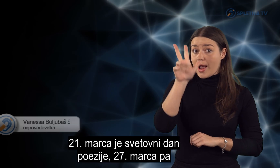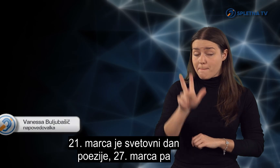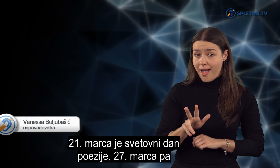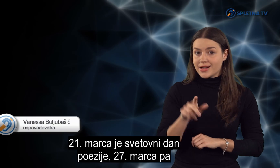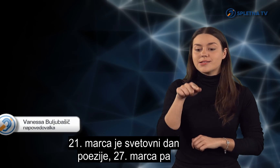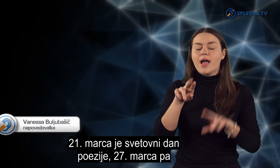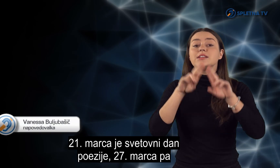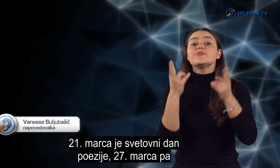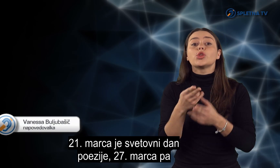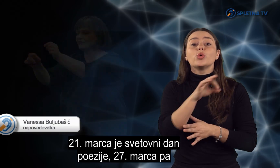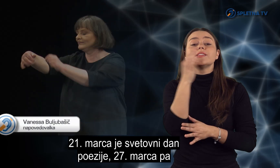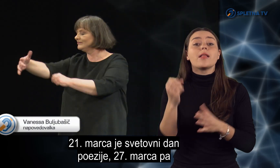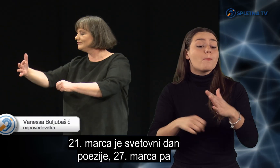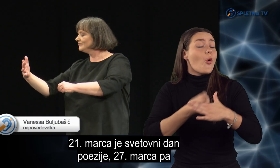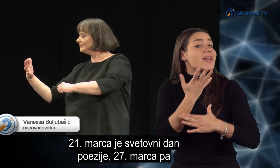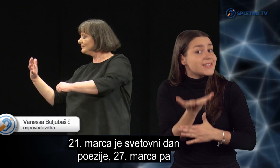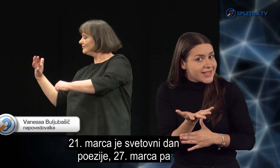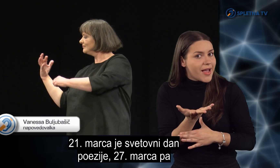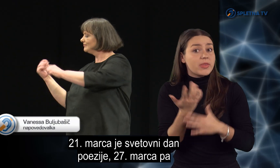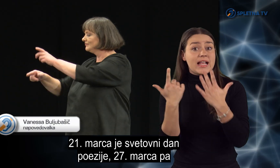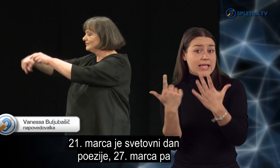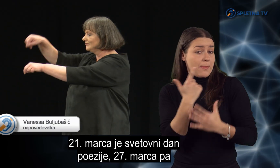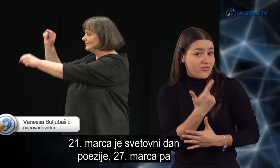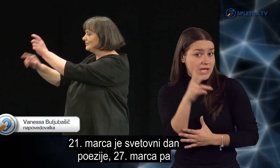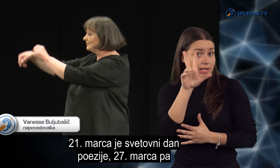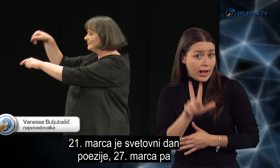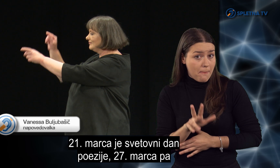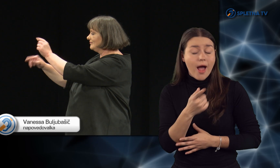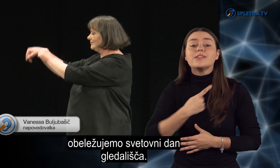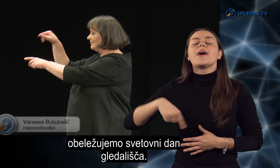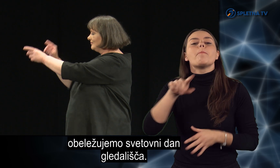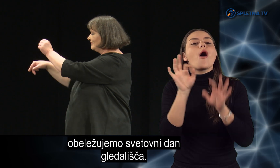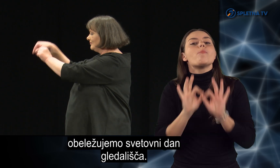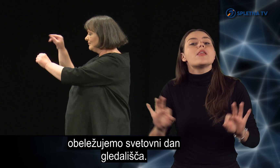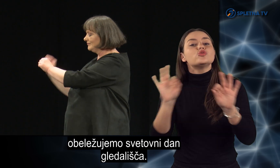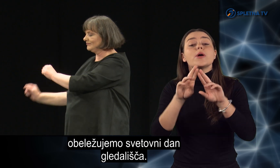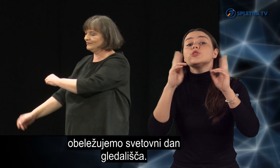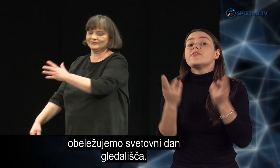21. marca je Svetovni dan poezije, 27. marca pa obeležujemo Svetovni dan gledališča.